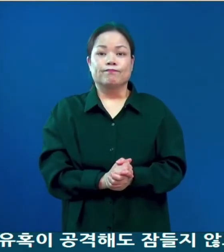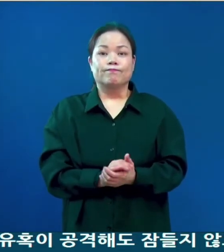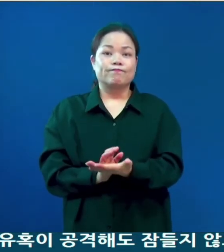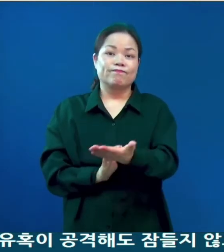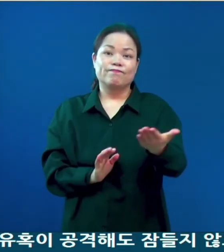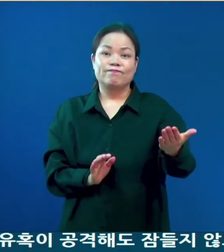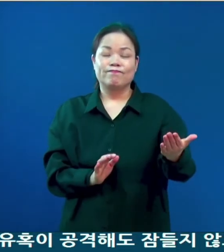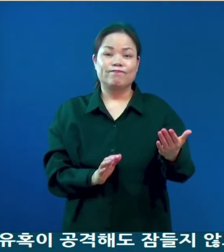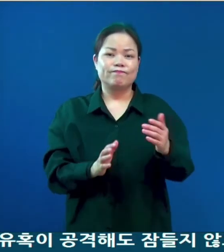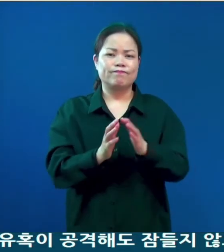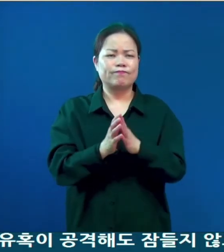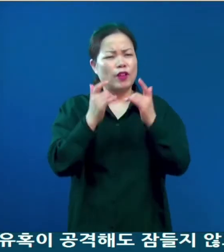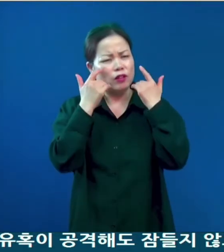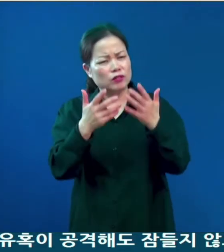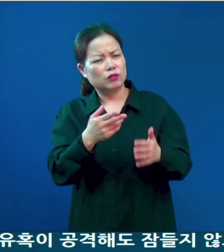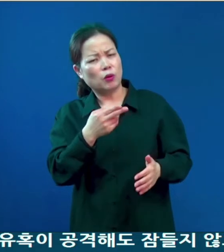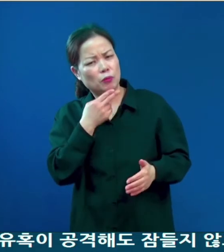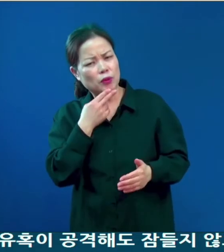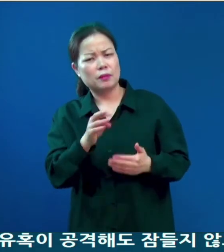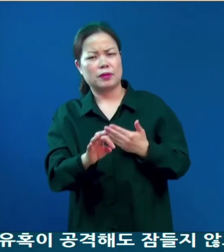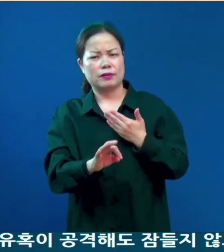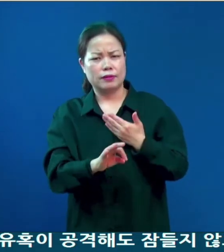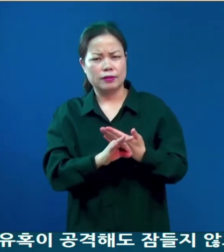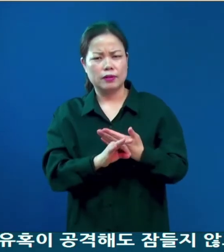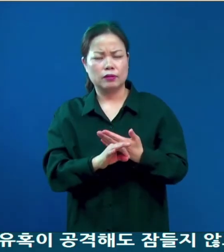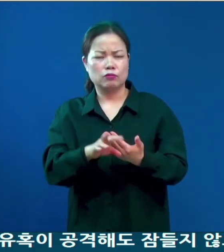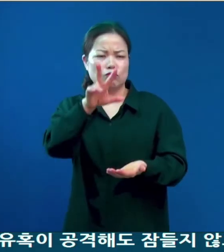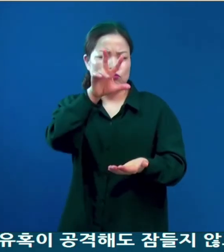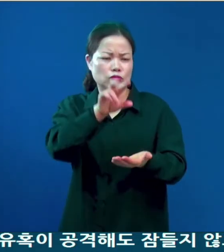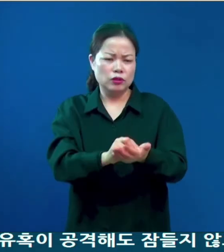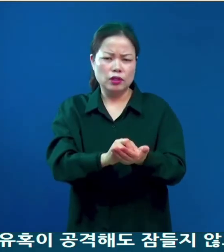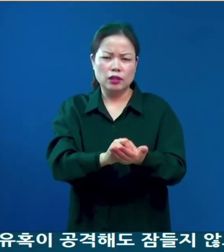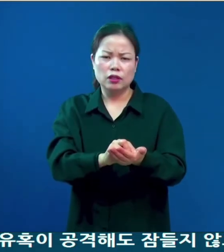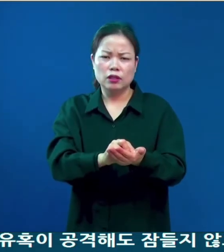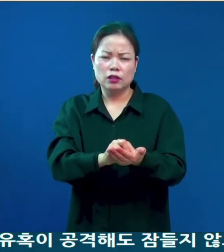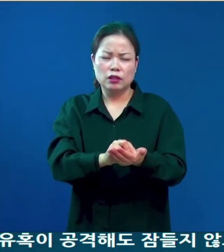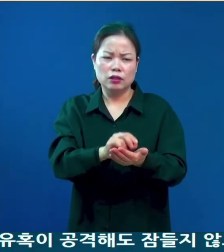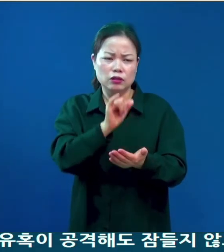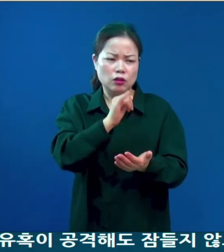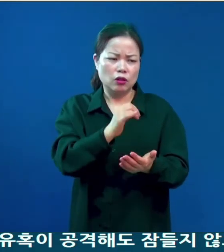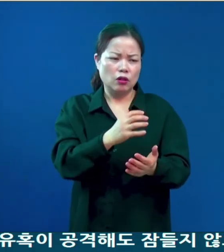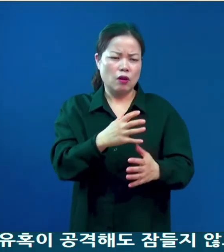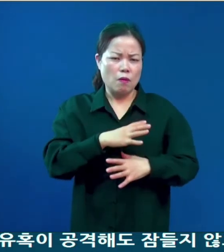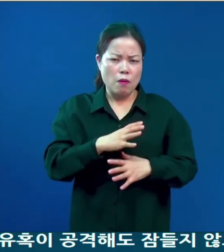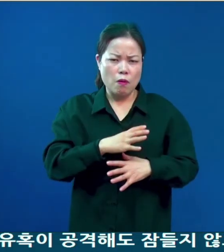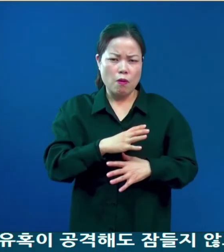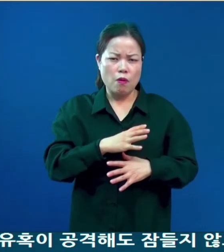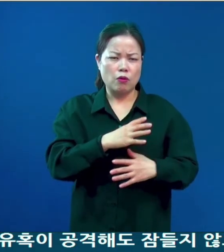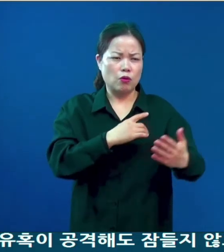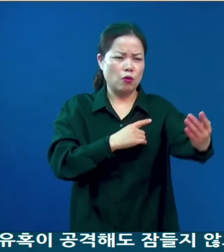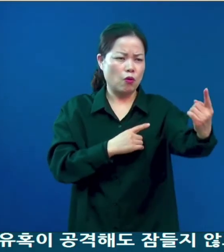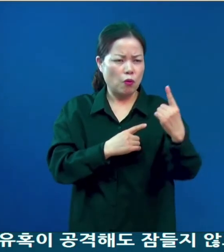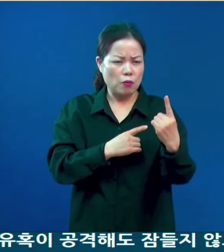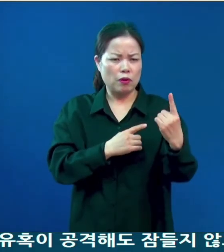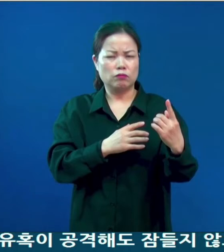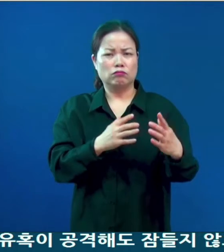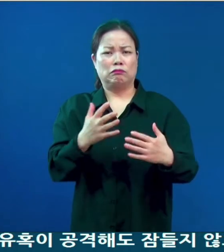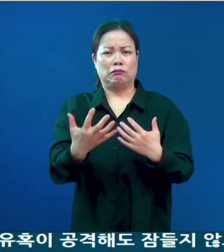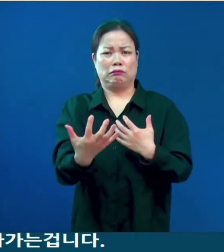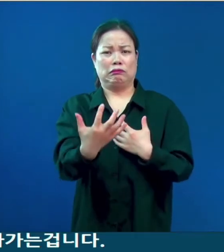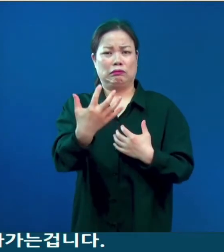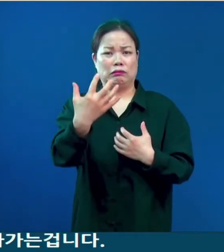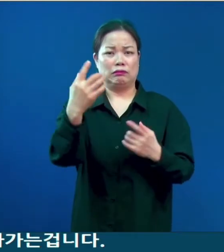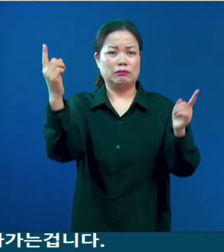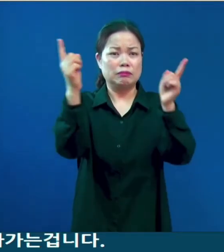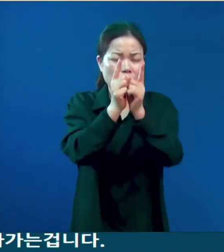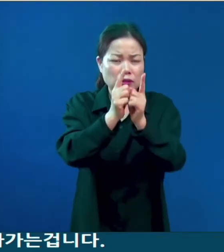여러분, 이런 확신이 부재하면 문제가 오면, 두려움이 오면 불안해요. 그 불안의 감정이